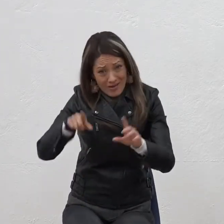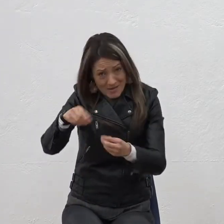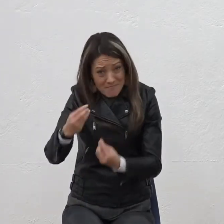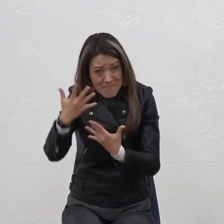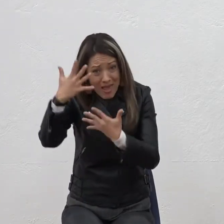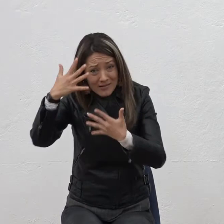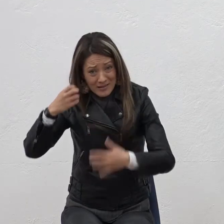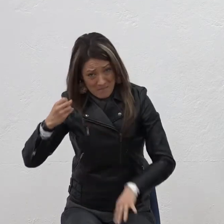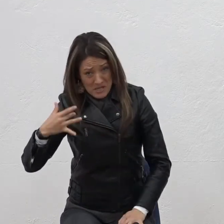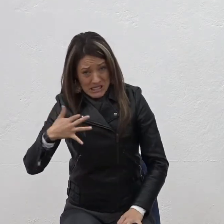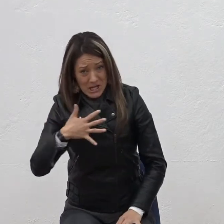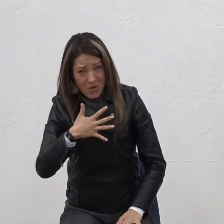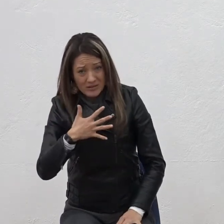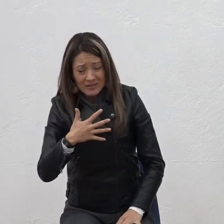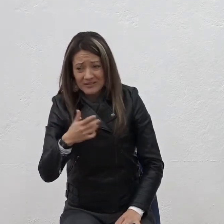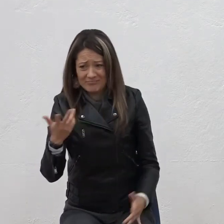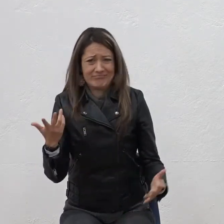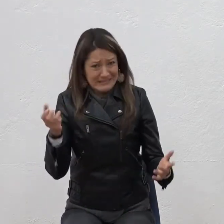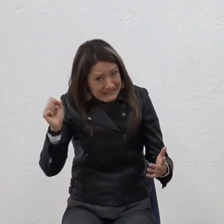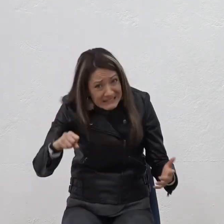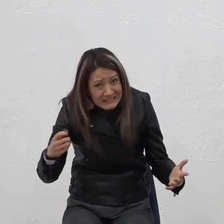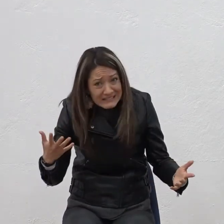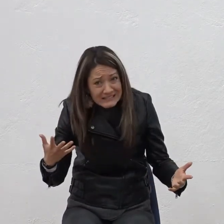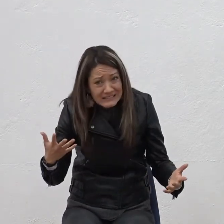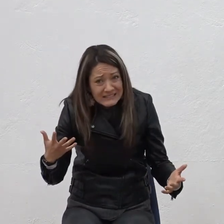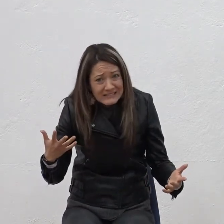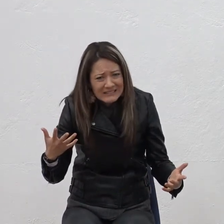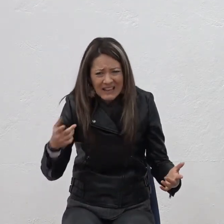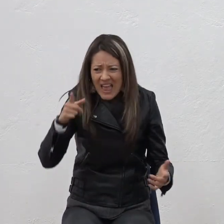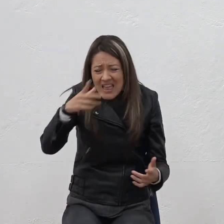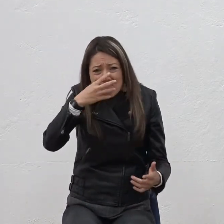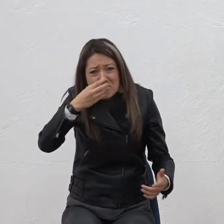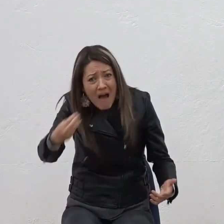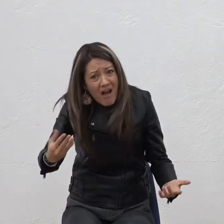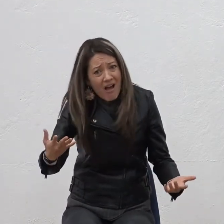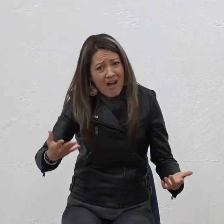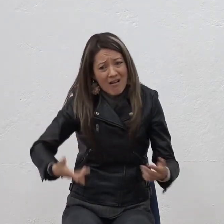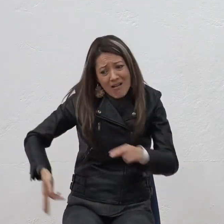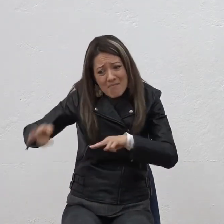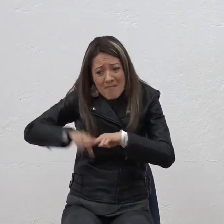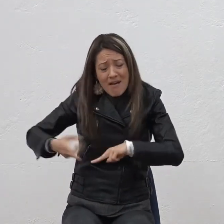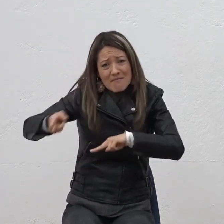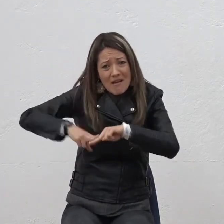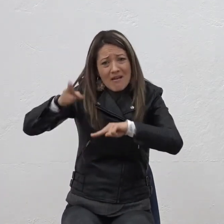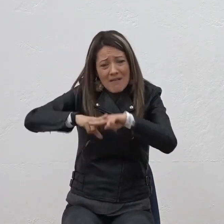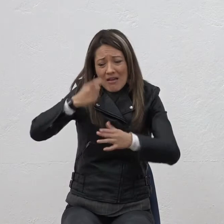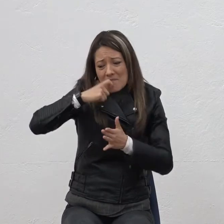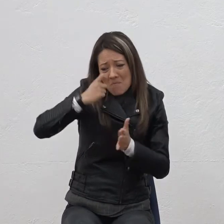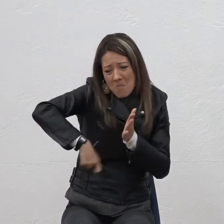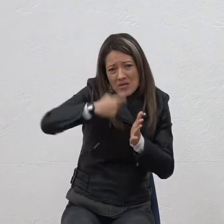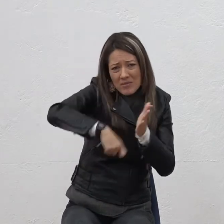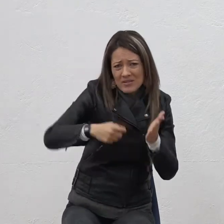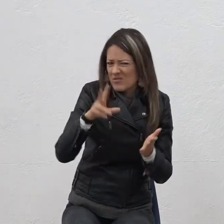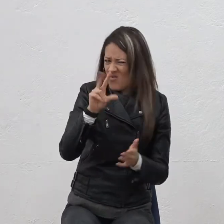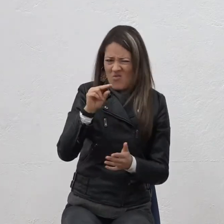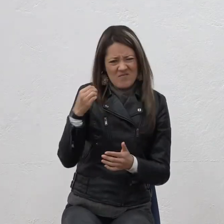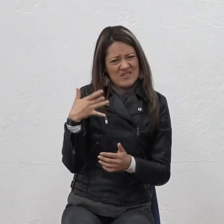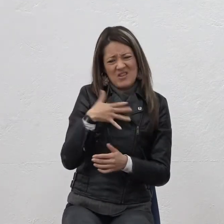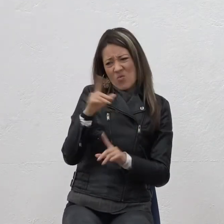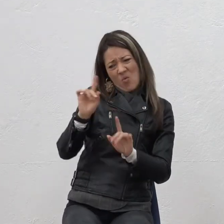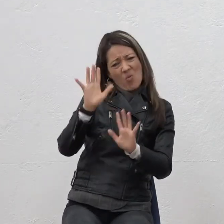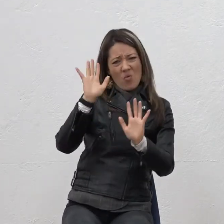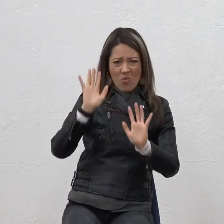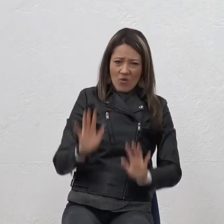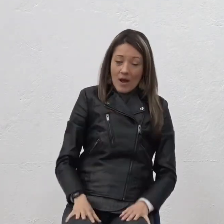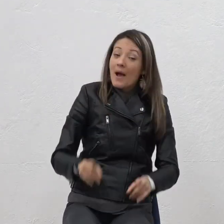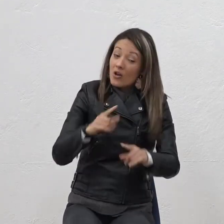merecedor de tanto, ¿sí? Ese corrupto era merecedor. ¿Cierto que no? A